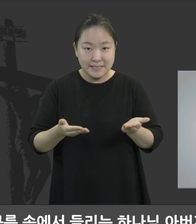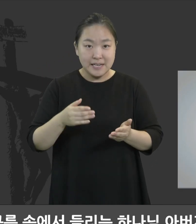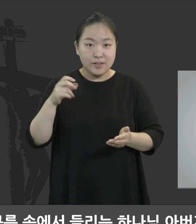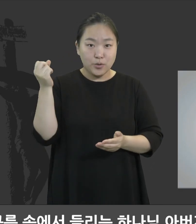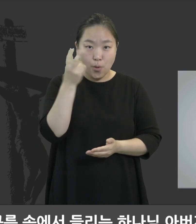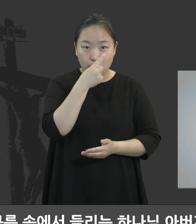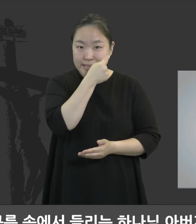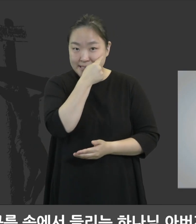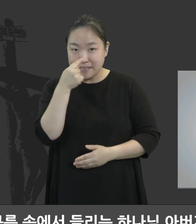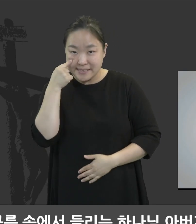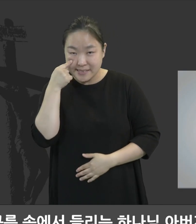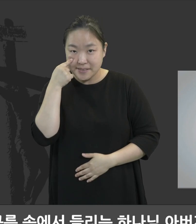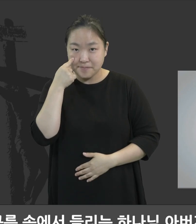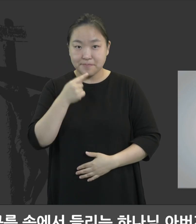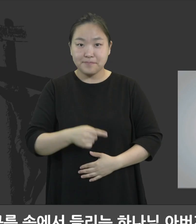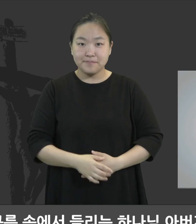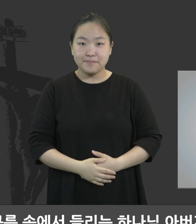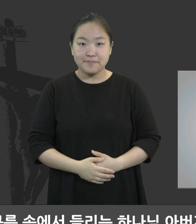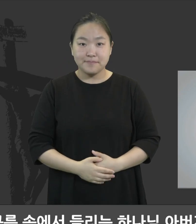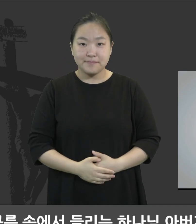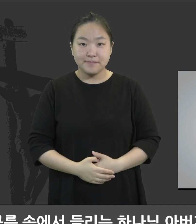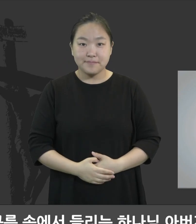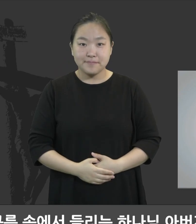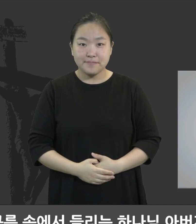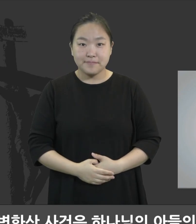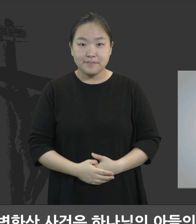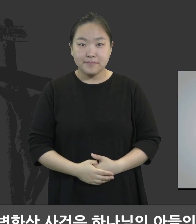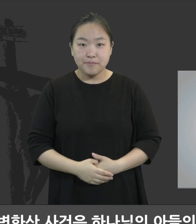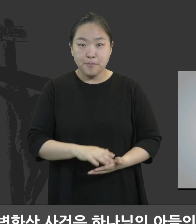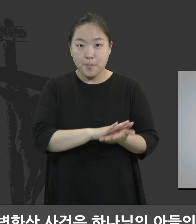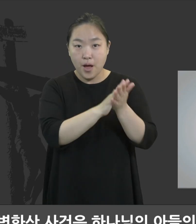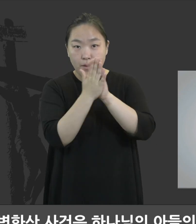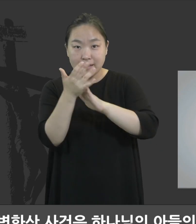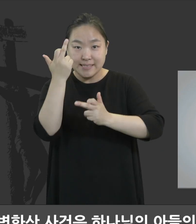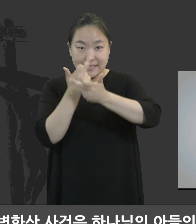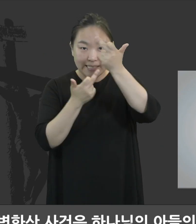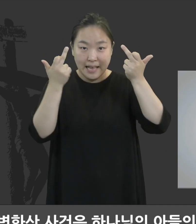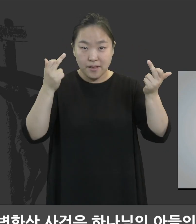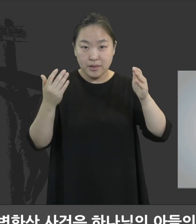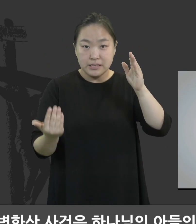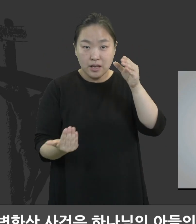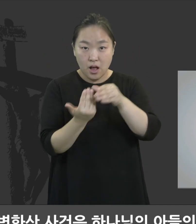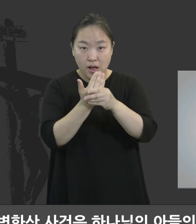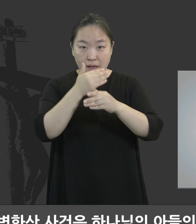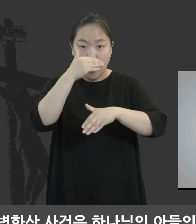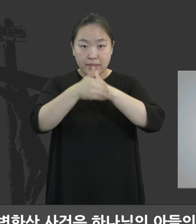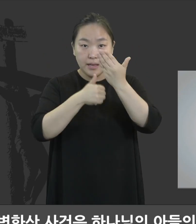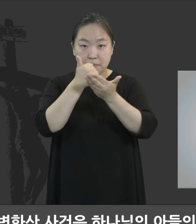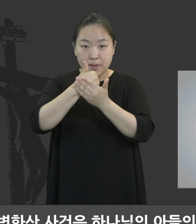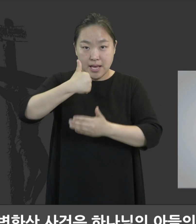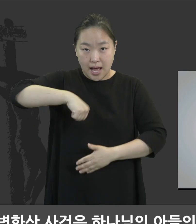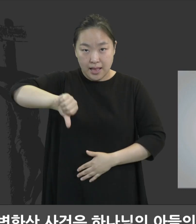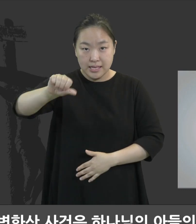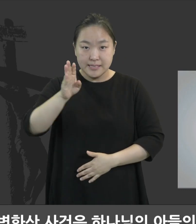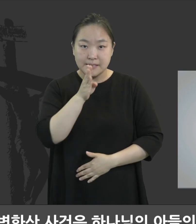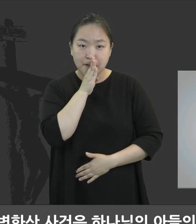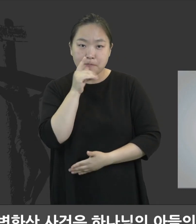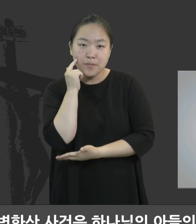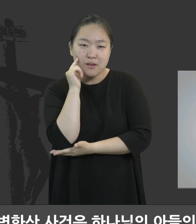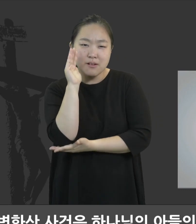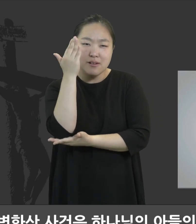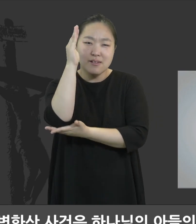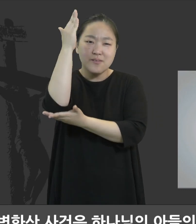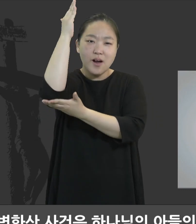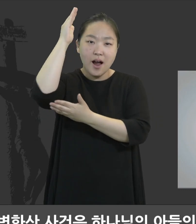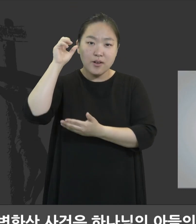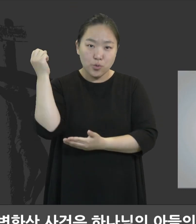아들이라는 사실을 다시 한번 확증하는 것이었습니다. 이처럼 변화산 사건은 하나님의 아들의